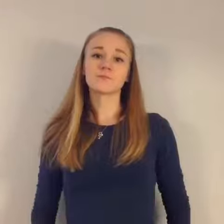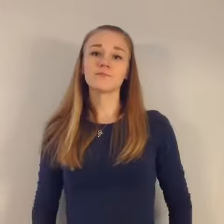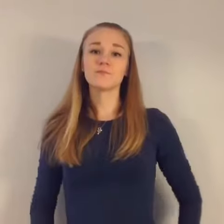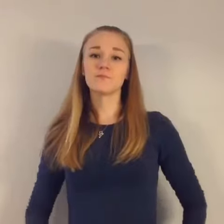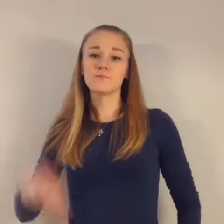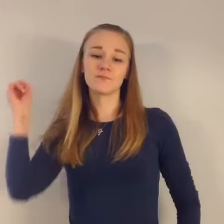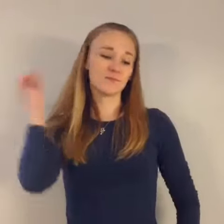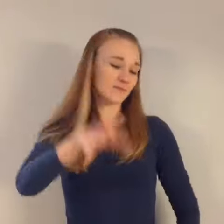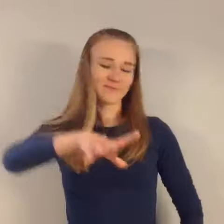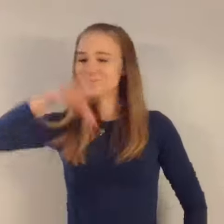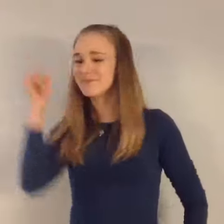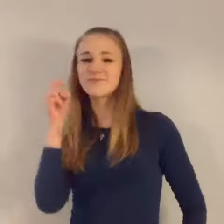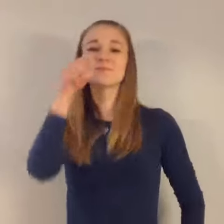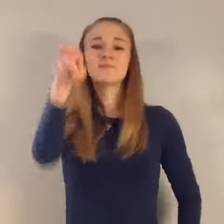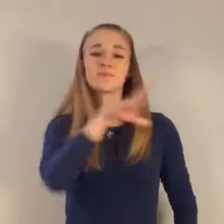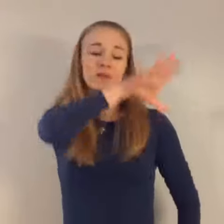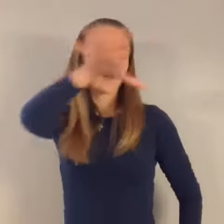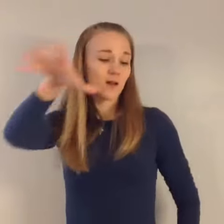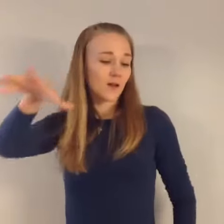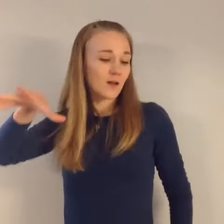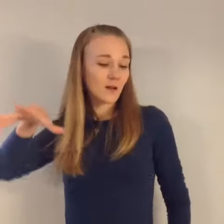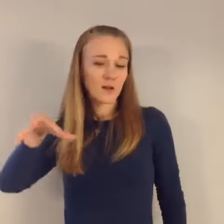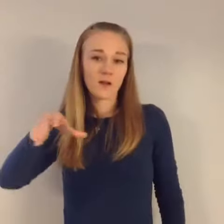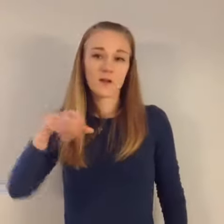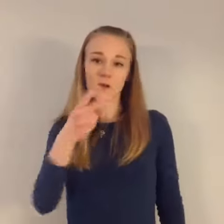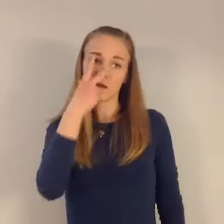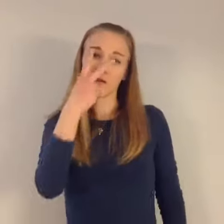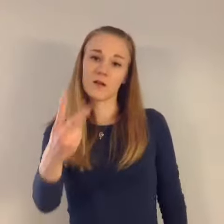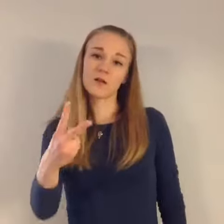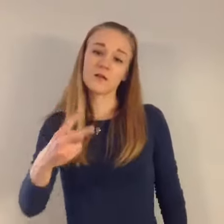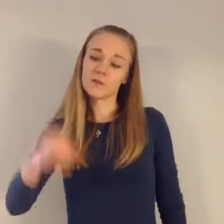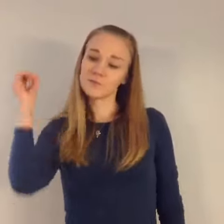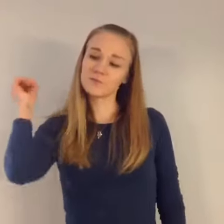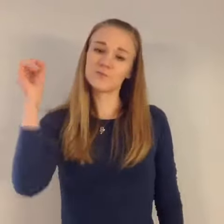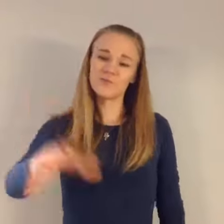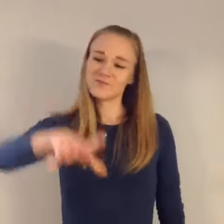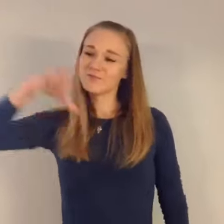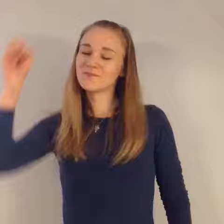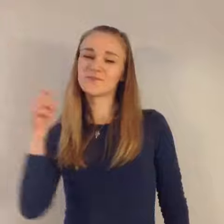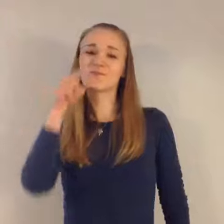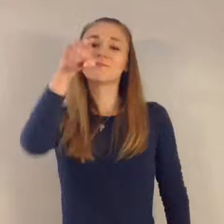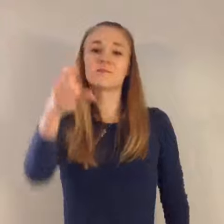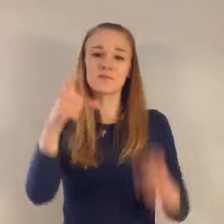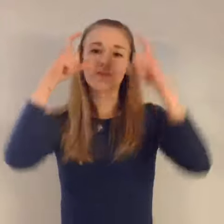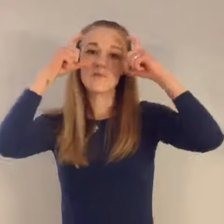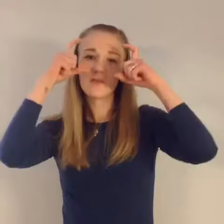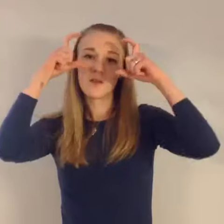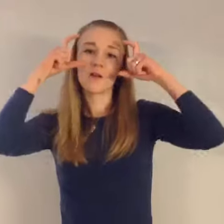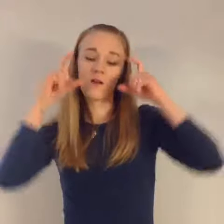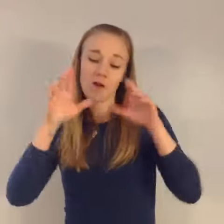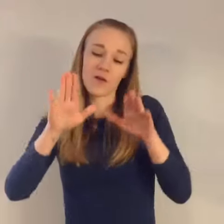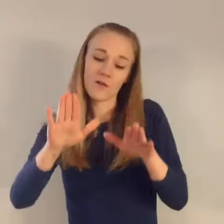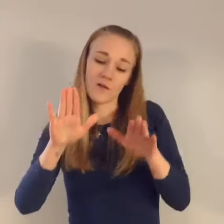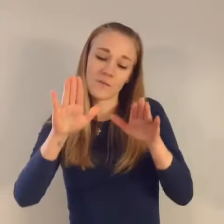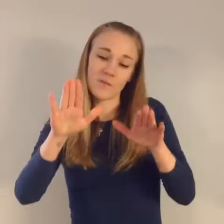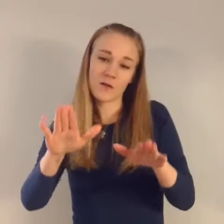Kun valot sammu, niin sä kaikki näät. Kun valot sammu, niin sä vauhan